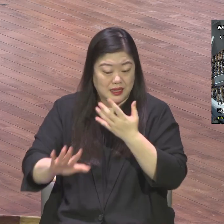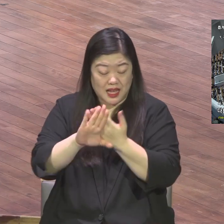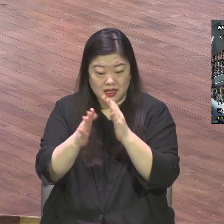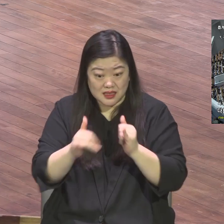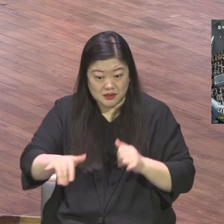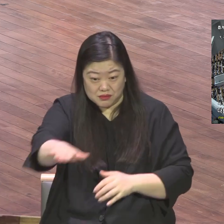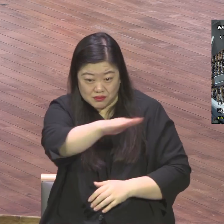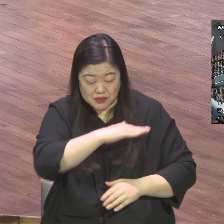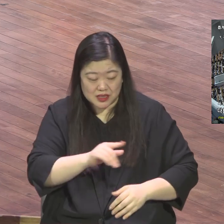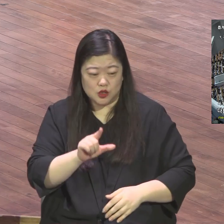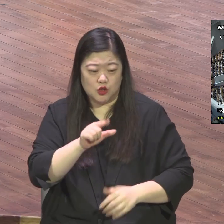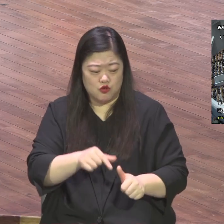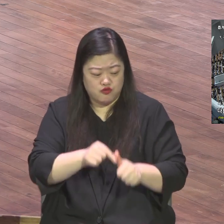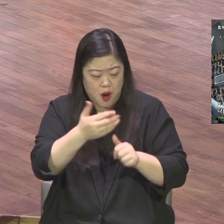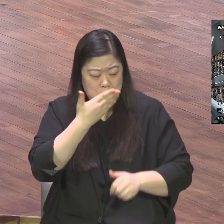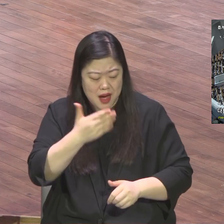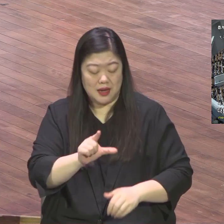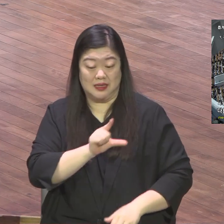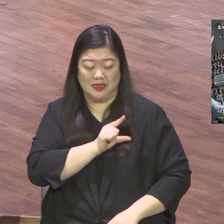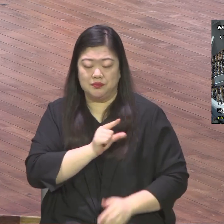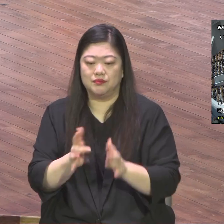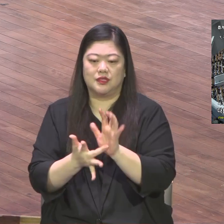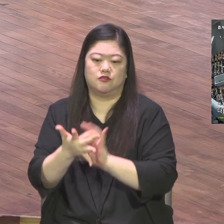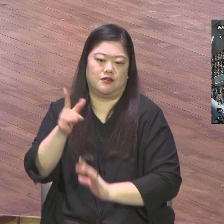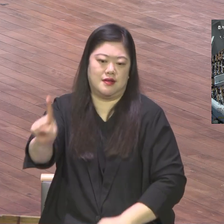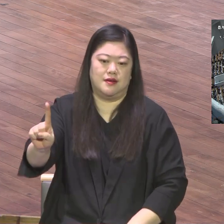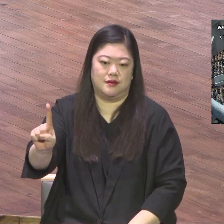다른 이름을 우리에게 주신 일이 없음이라 하더라.